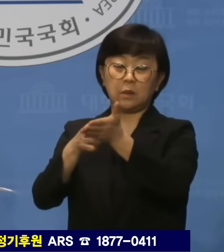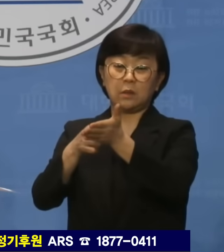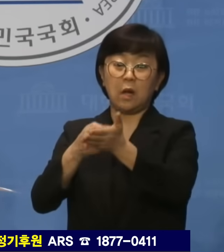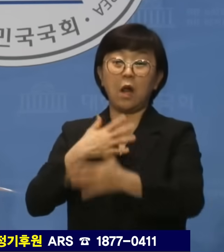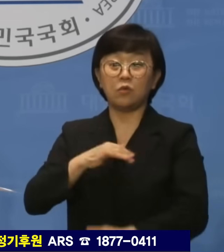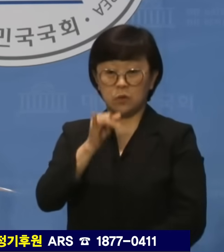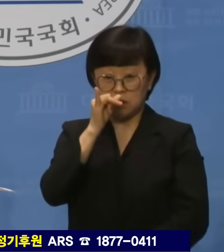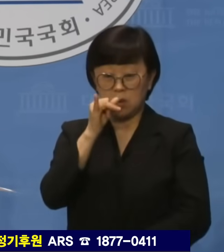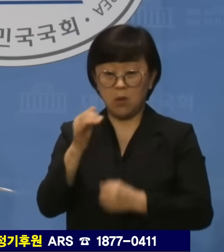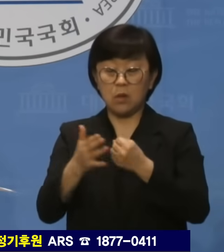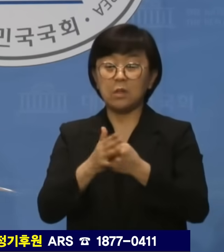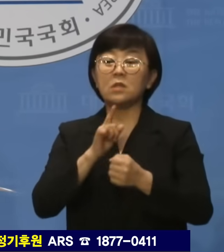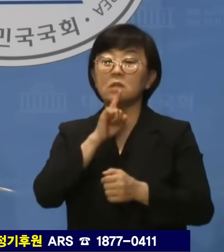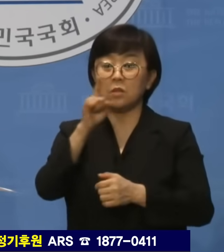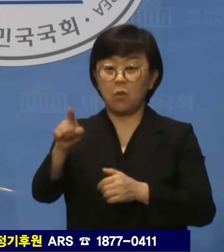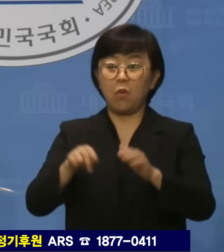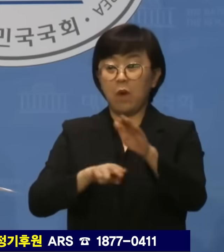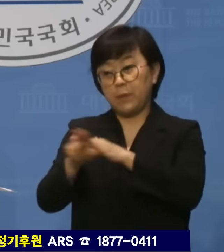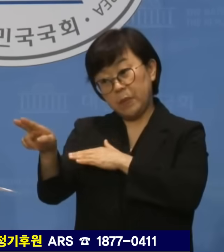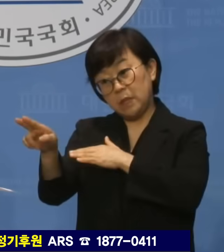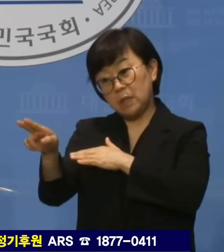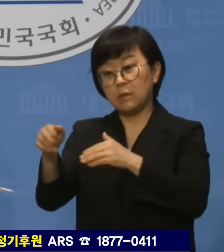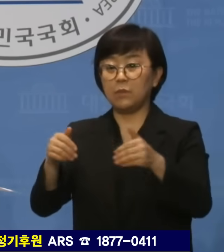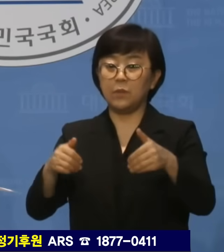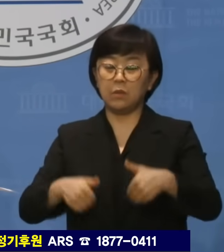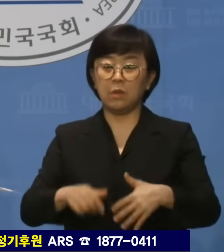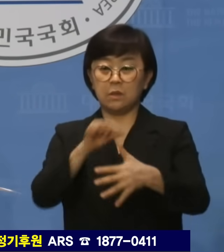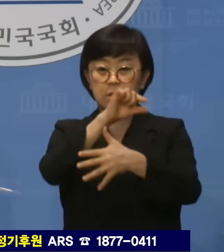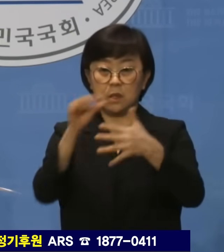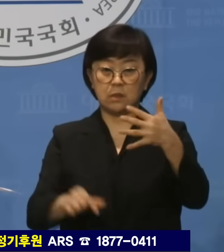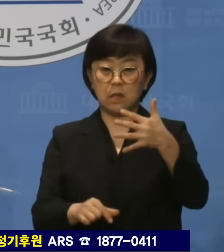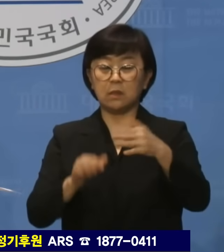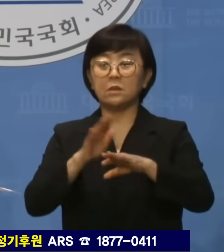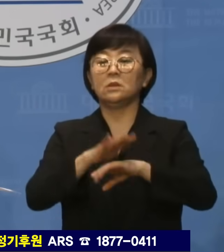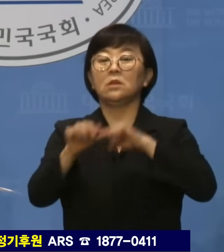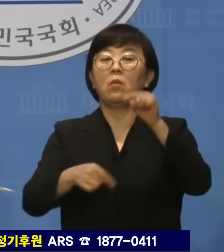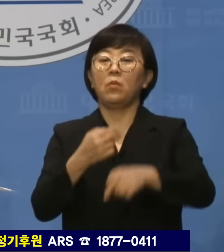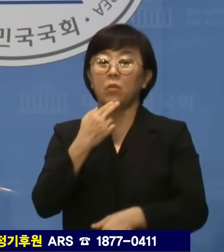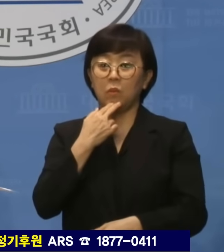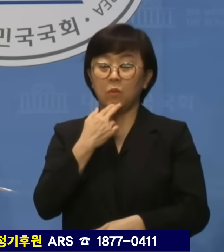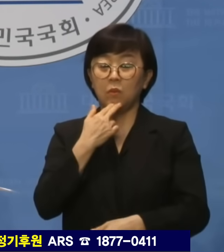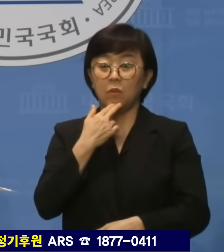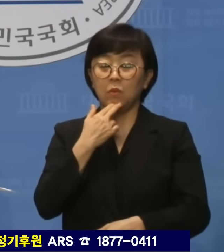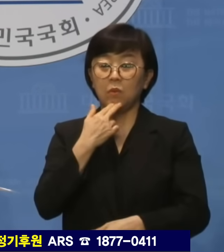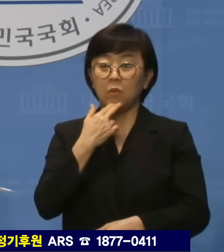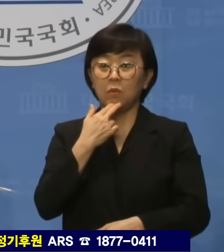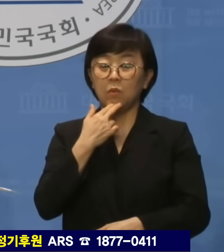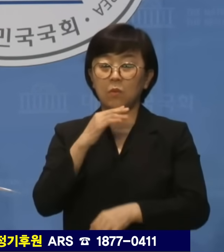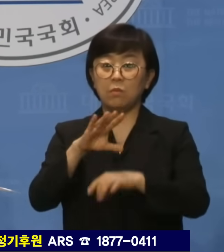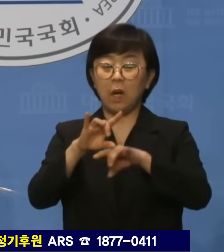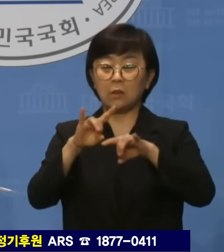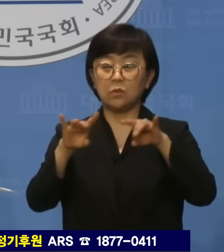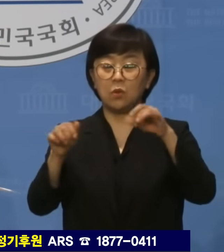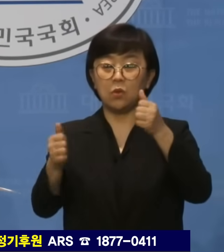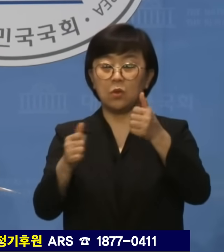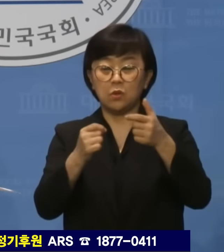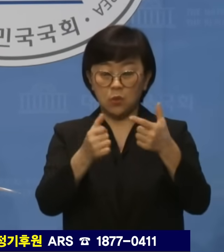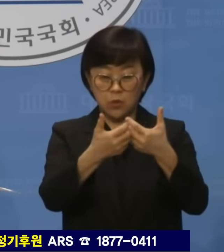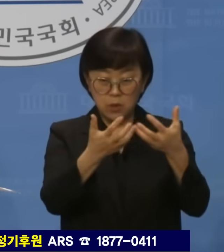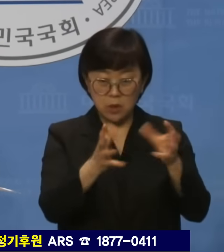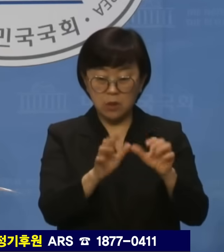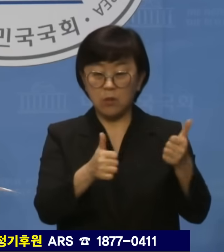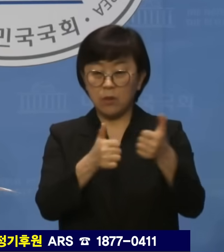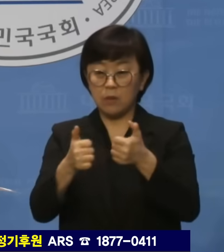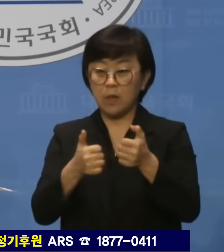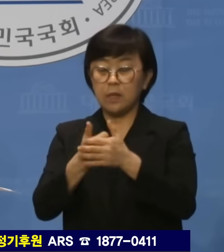인지하고도 신고 및 회피 등 필요한 절차를 이행하지 않고 방송 소위와 정기회의